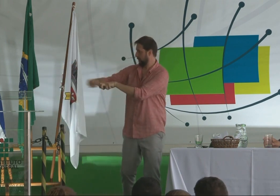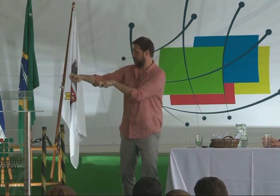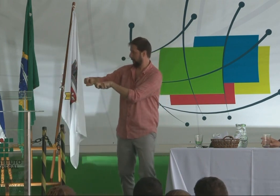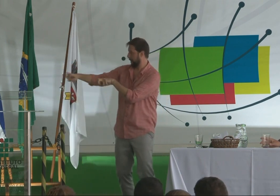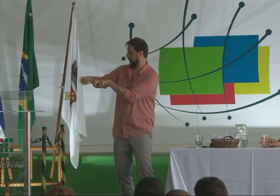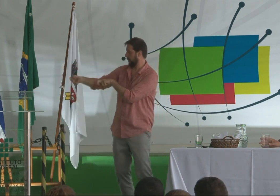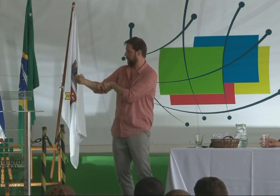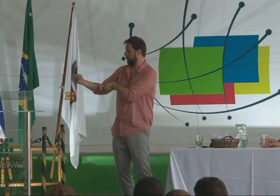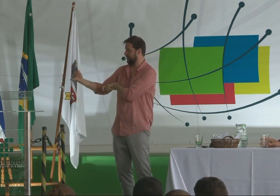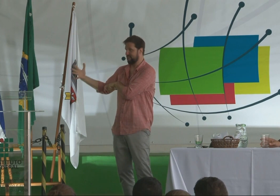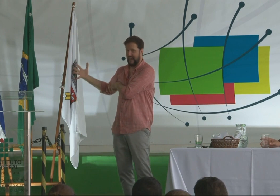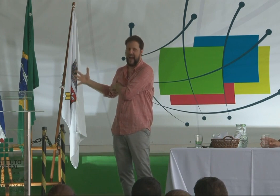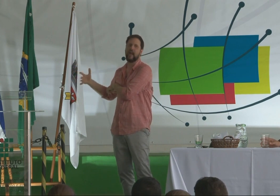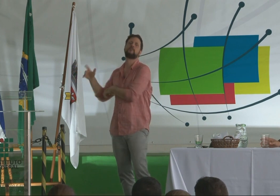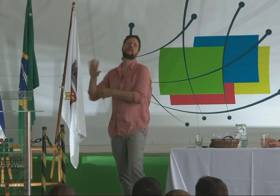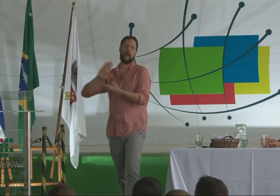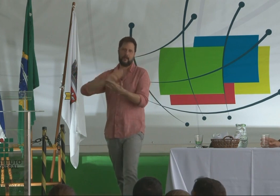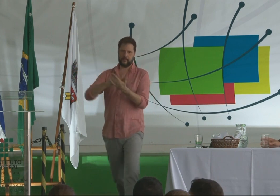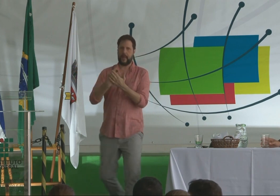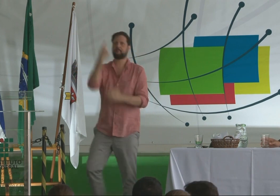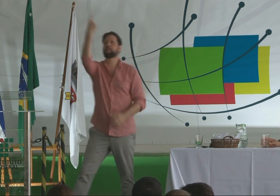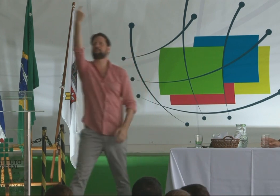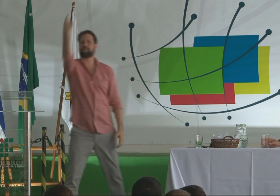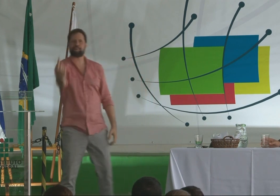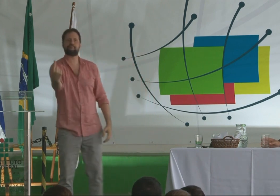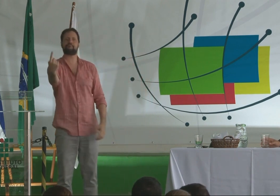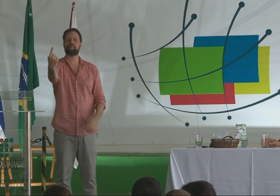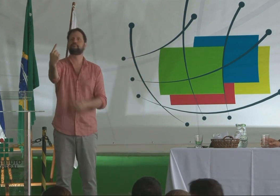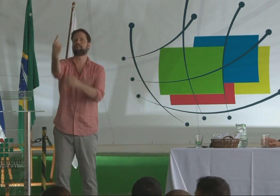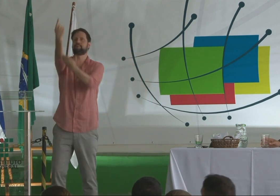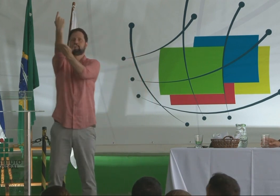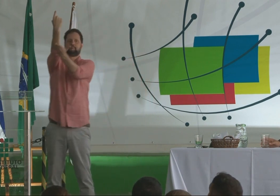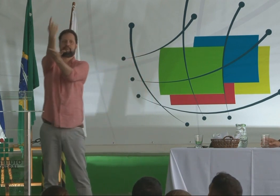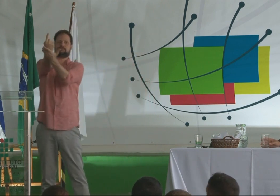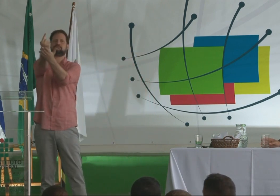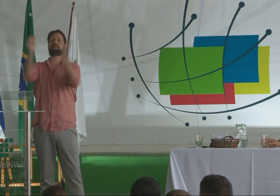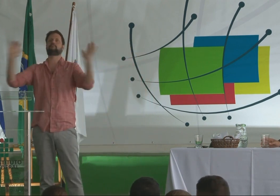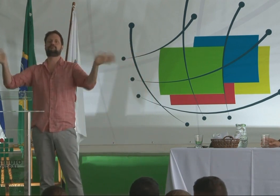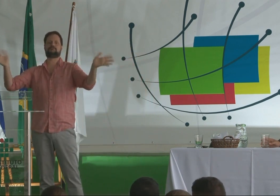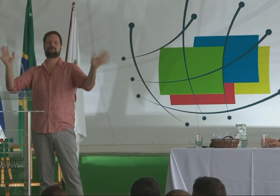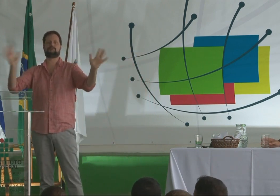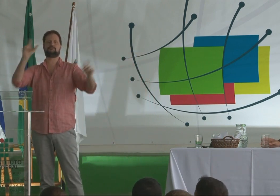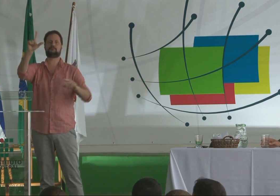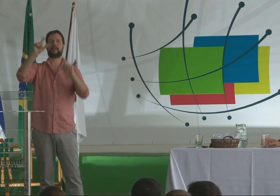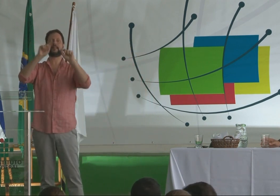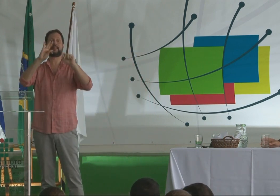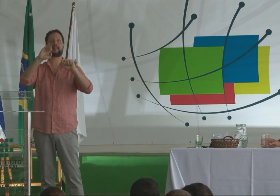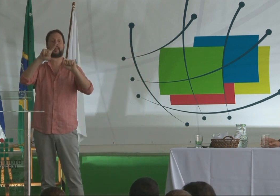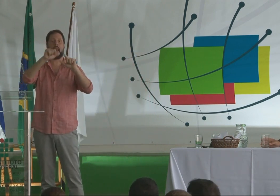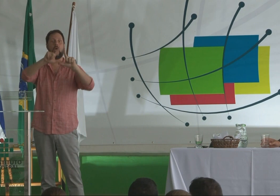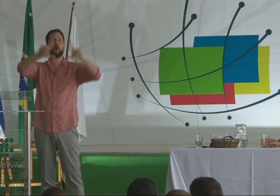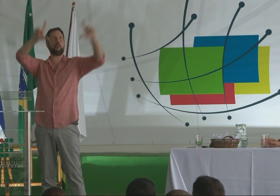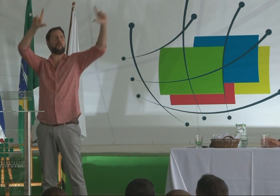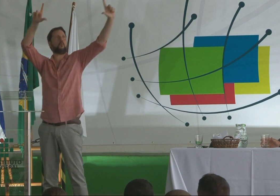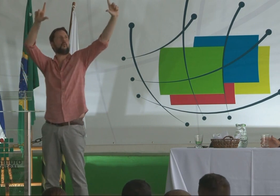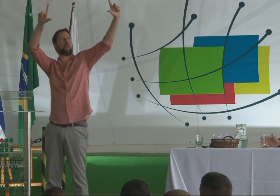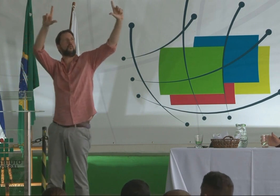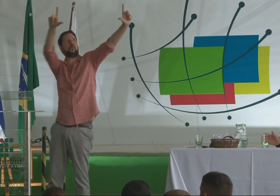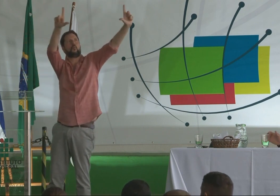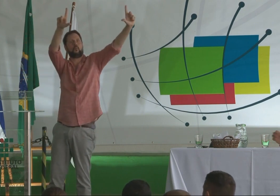Então, por exemplo, quando a gente fala que tem muitos alunços matriculados, é uma outra questão. Eu dei um